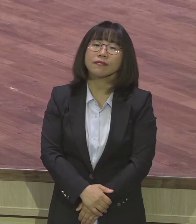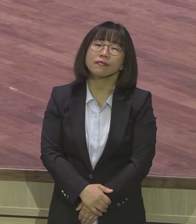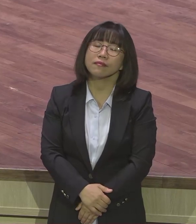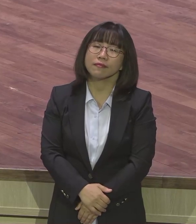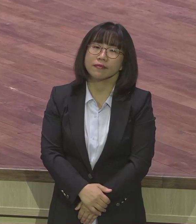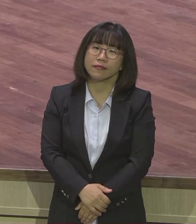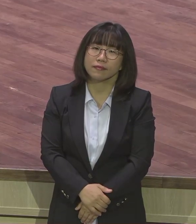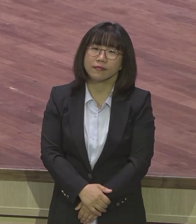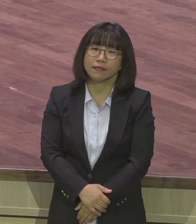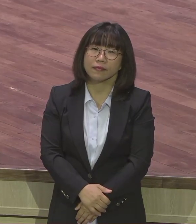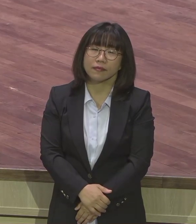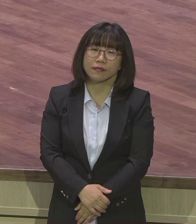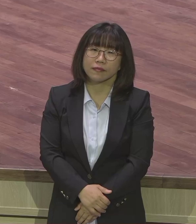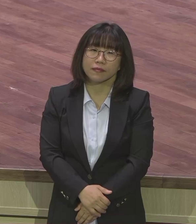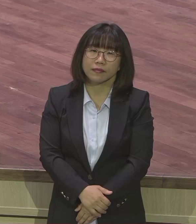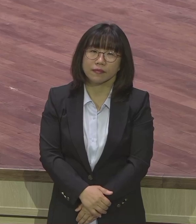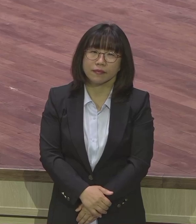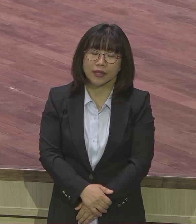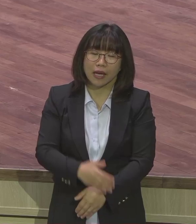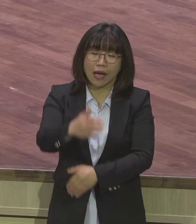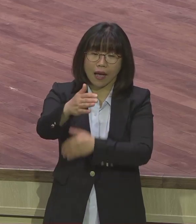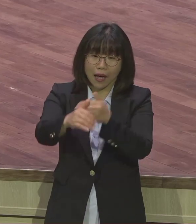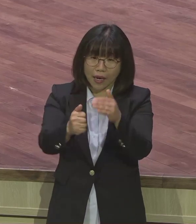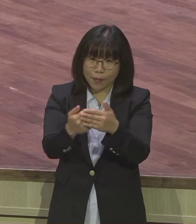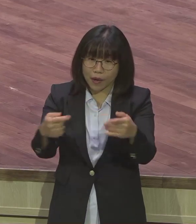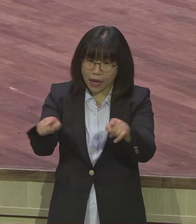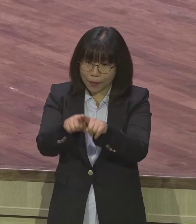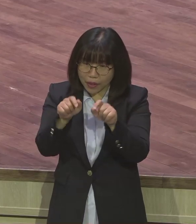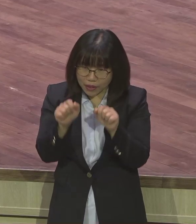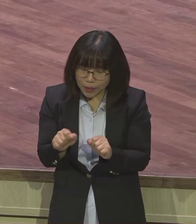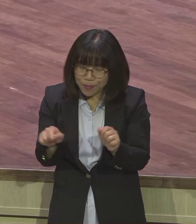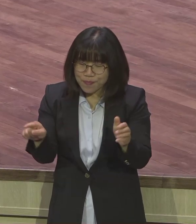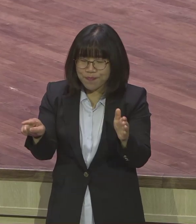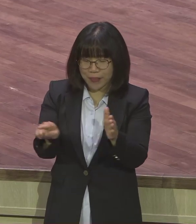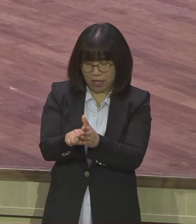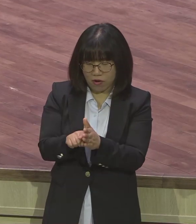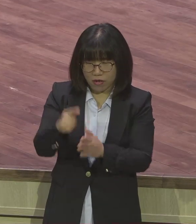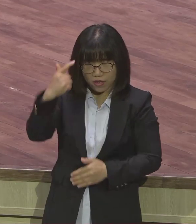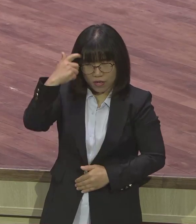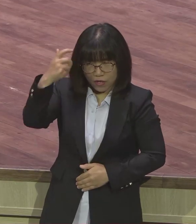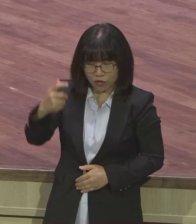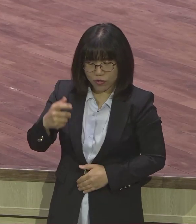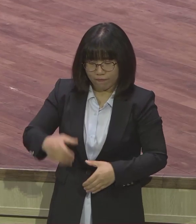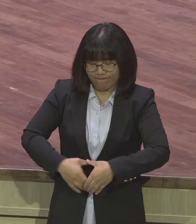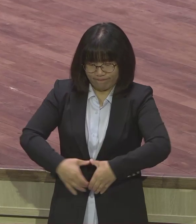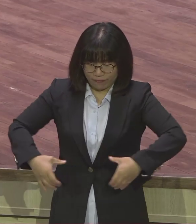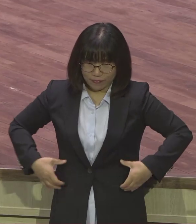무슨 말입니까? 이걸 믿고 나를 믿고 영적으로 당당하게 살아라.